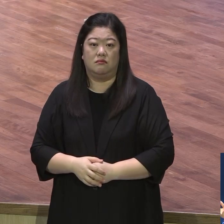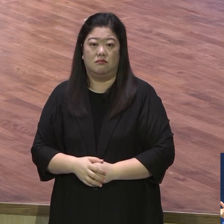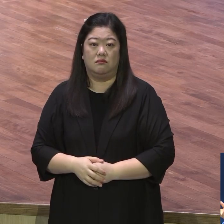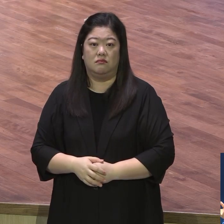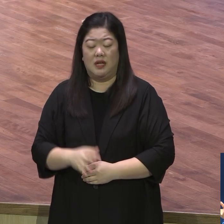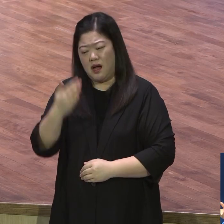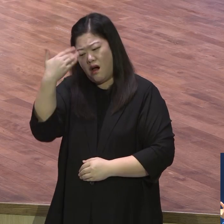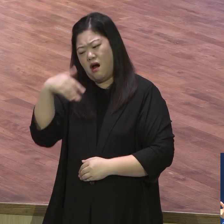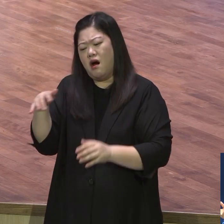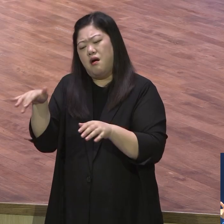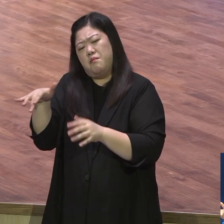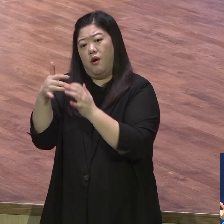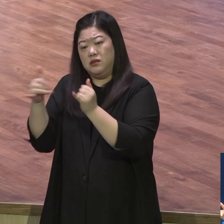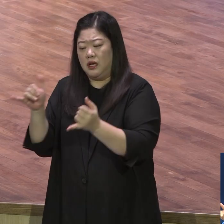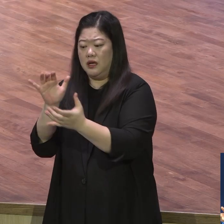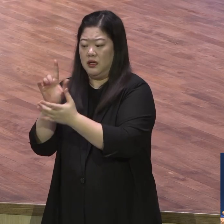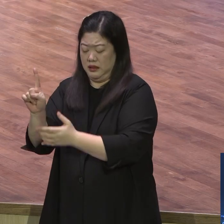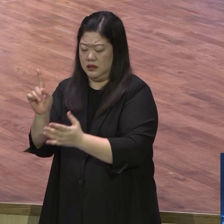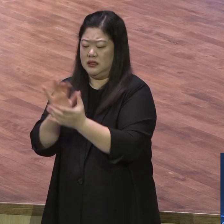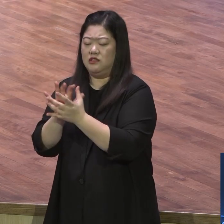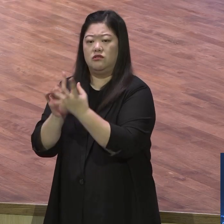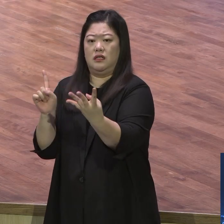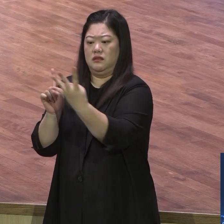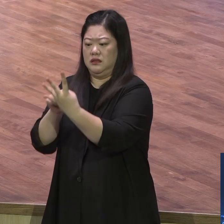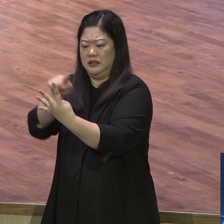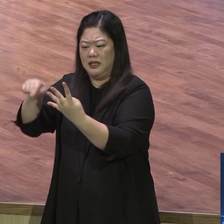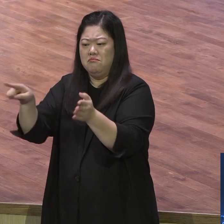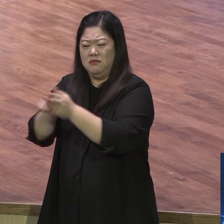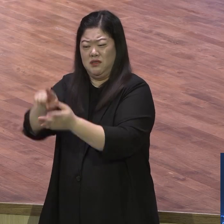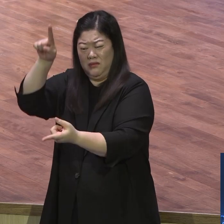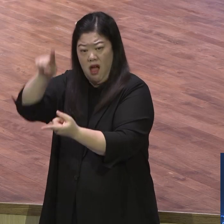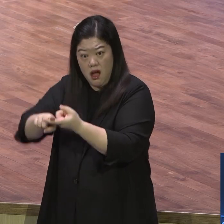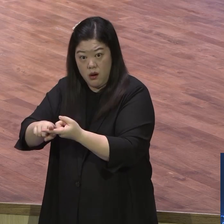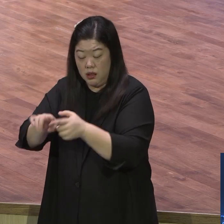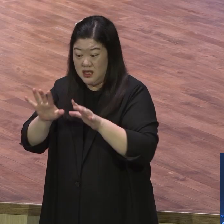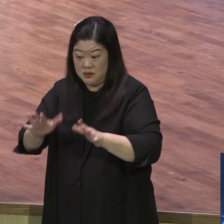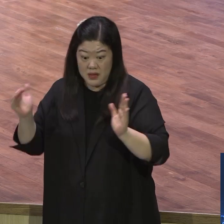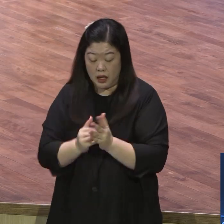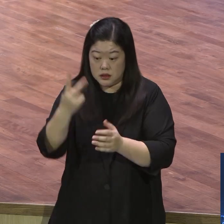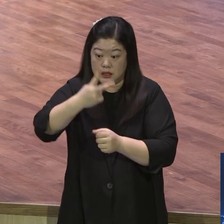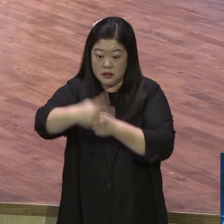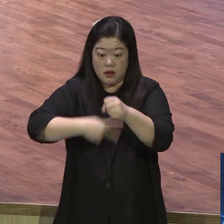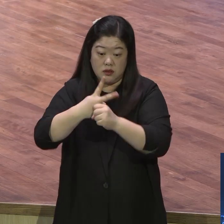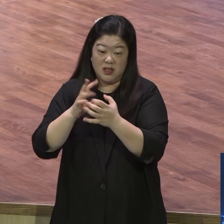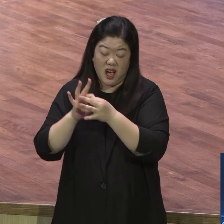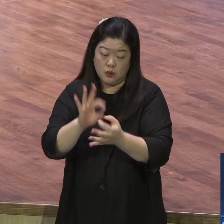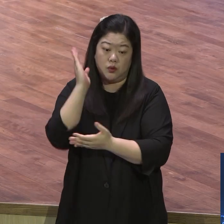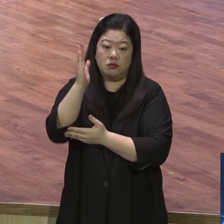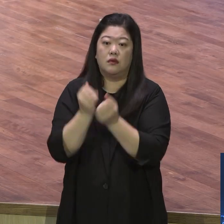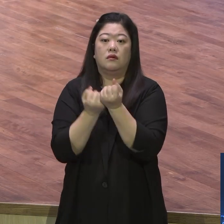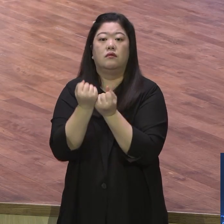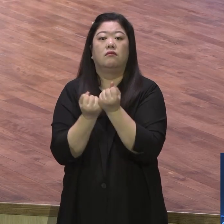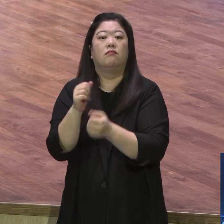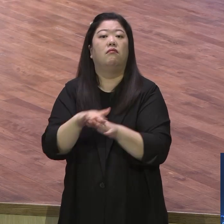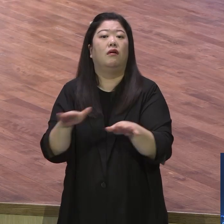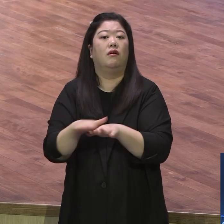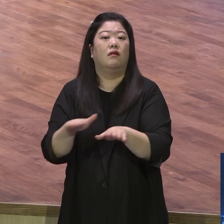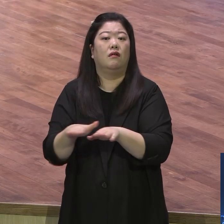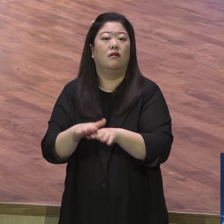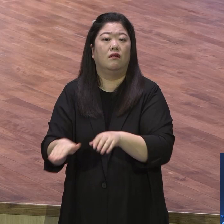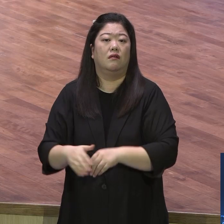중품병자의 내 친구들 주님은 믿습니다 하고 가만히 앉아 있으면 그 믿음은 추상적인